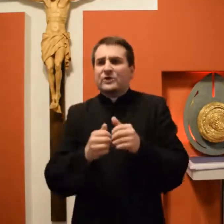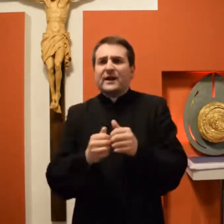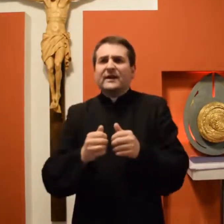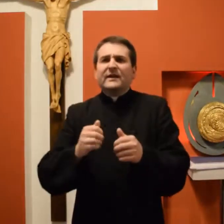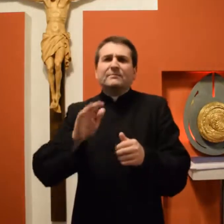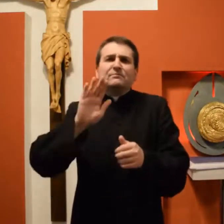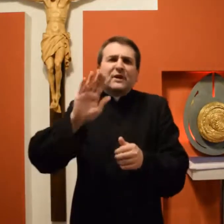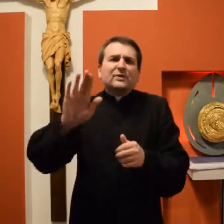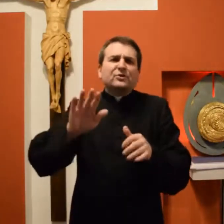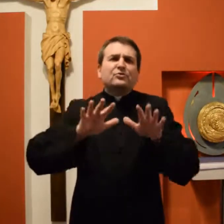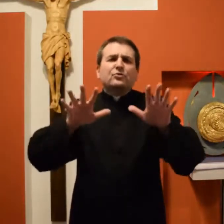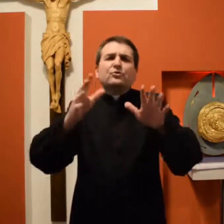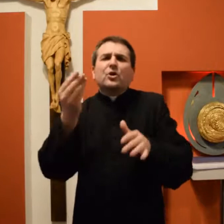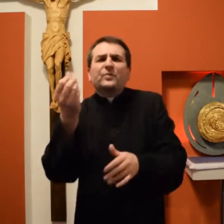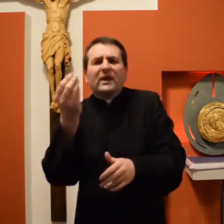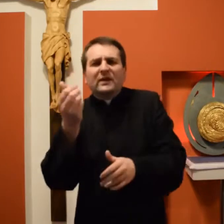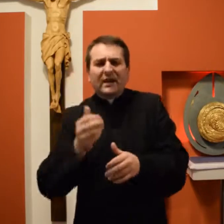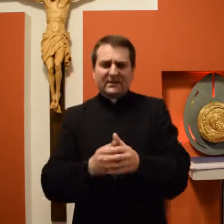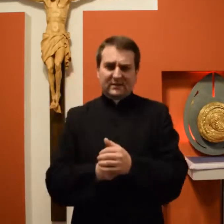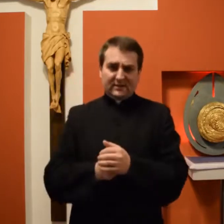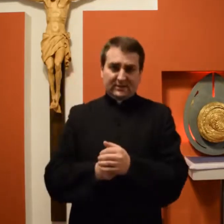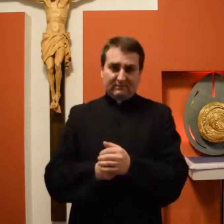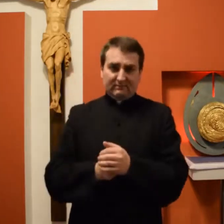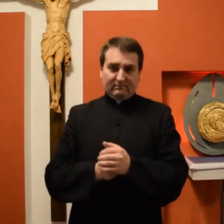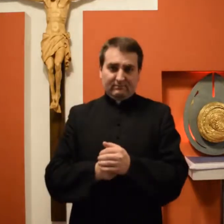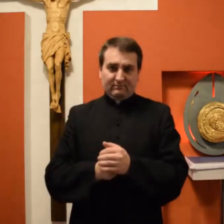może mieć dużo pieniędzy,